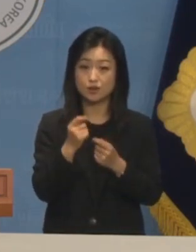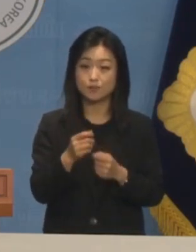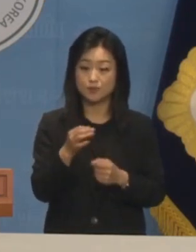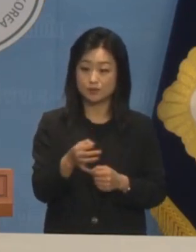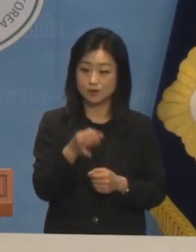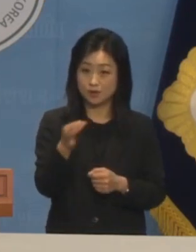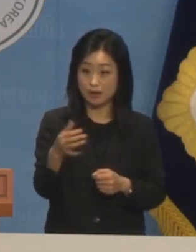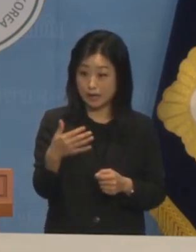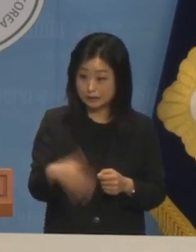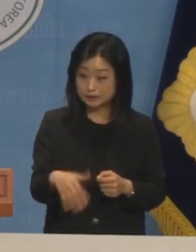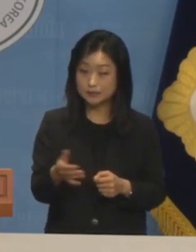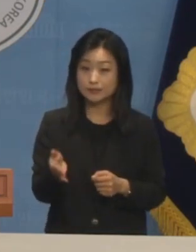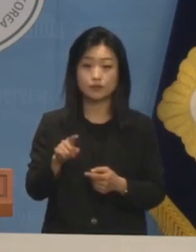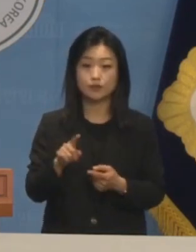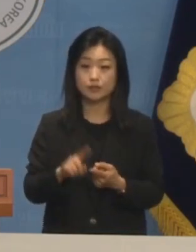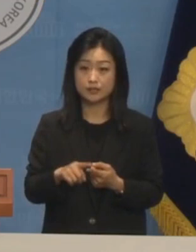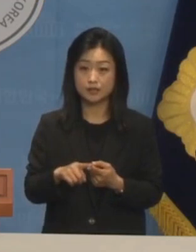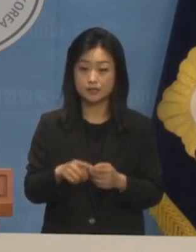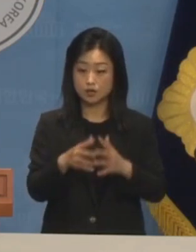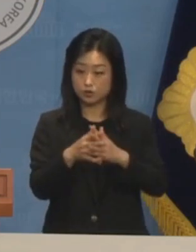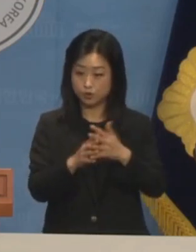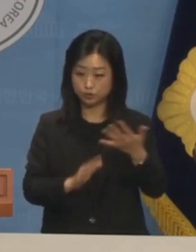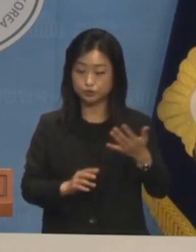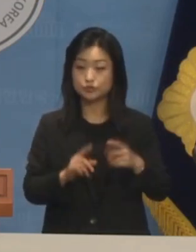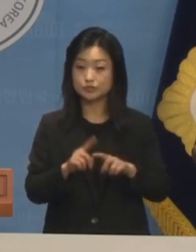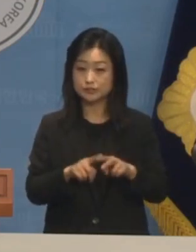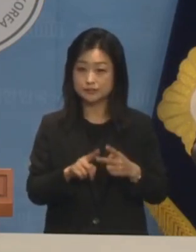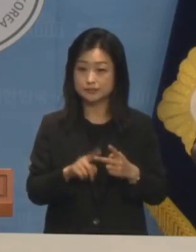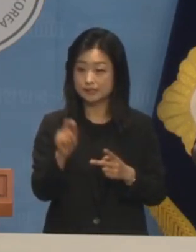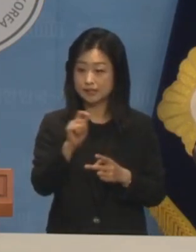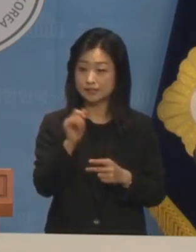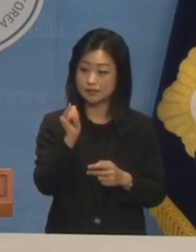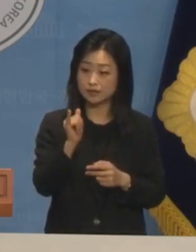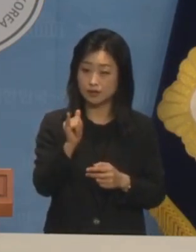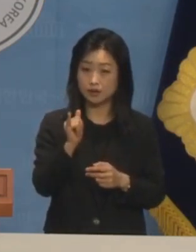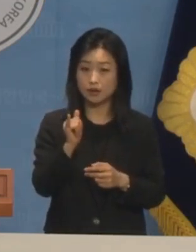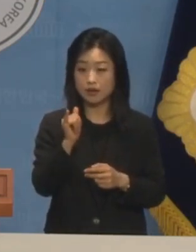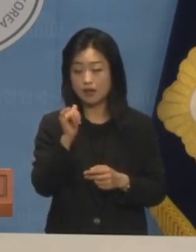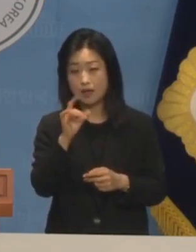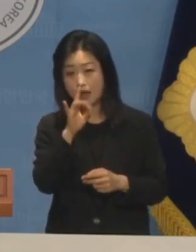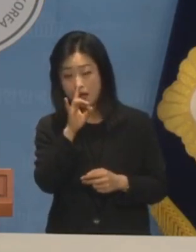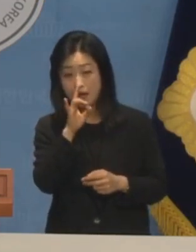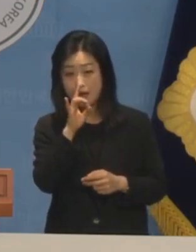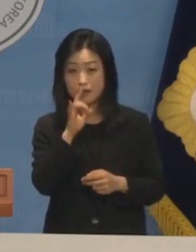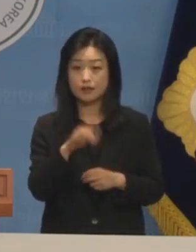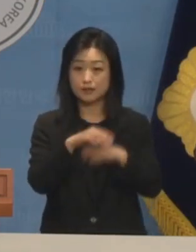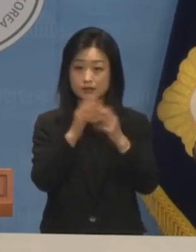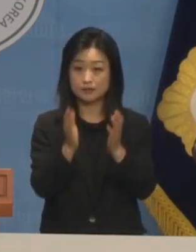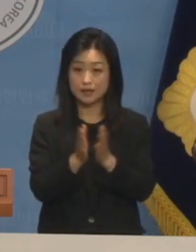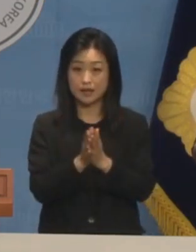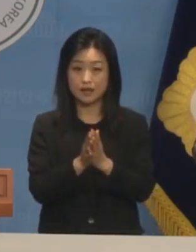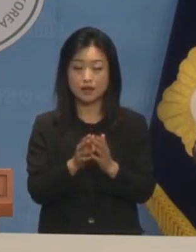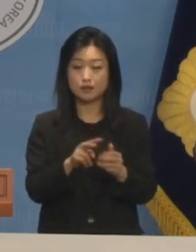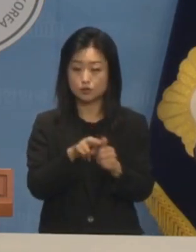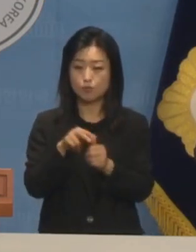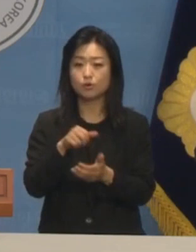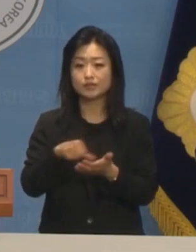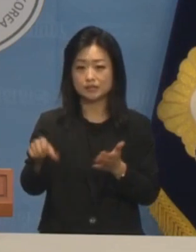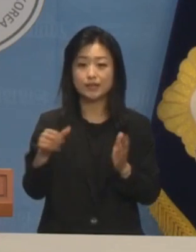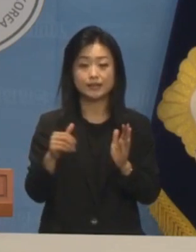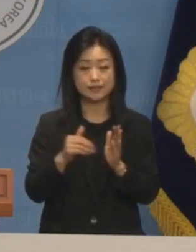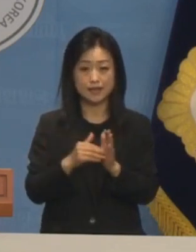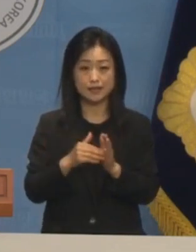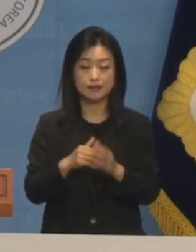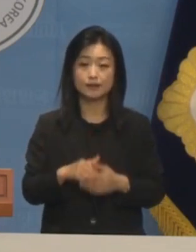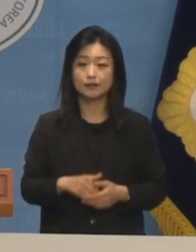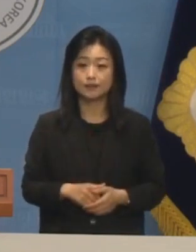미납이 되었는데 이에 관해서 수중이나 택시기사와 연락하여 소명하려고 하였으나 모두 다 데이터베이스에서 삭제되었다라고